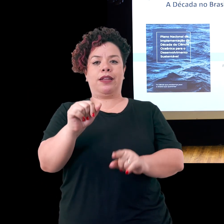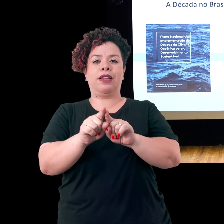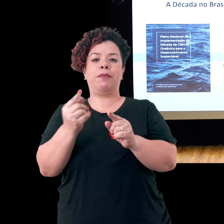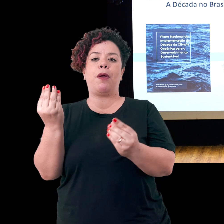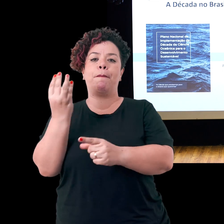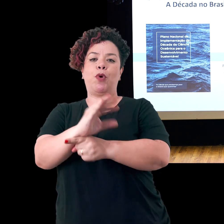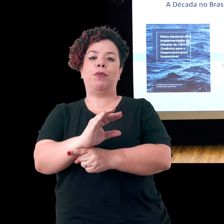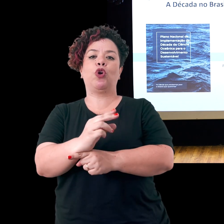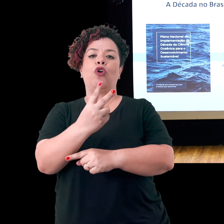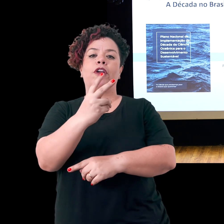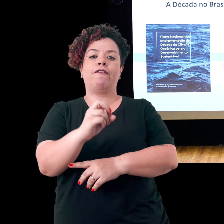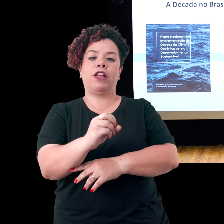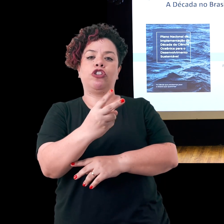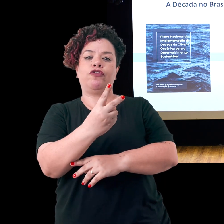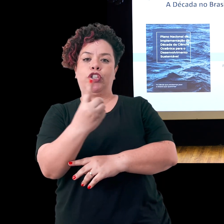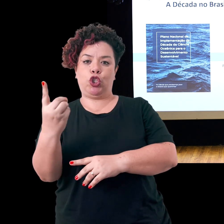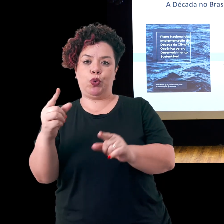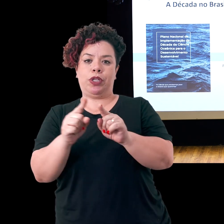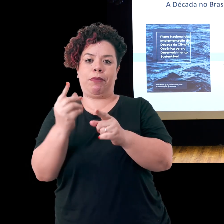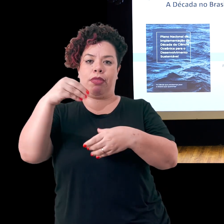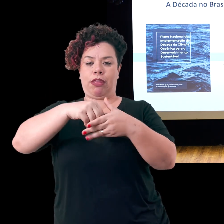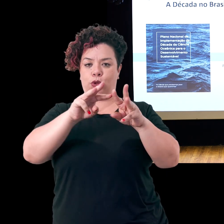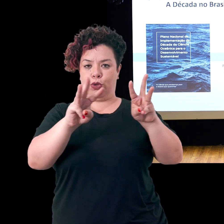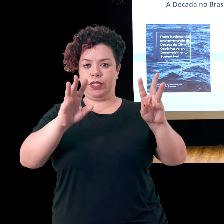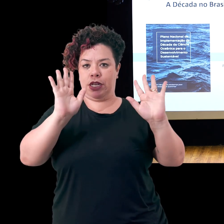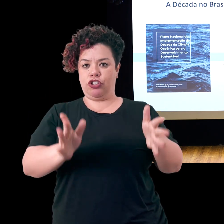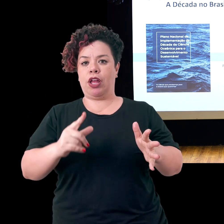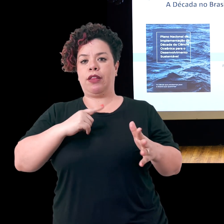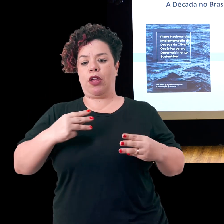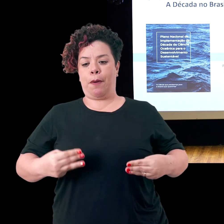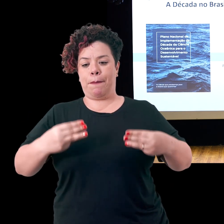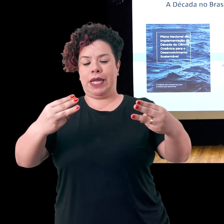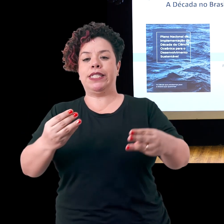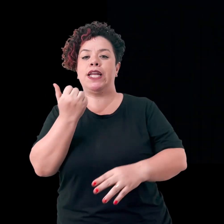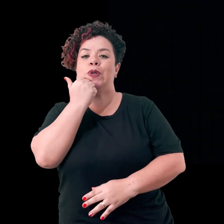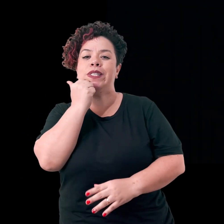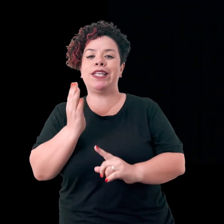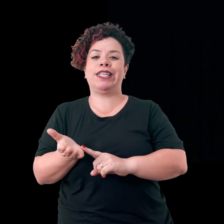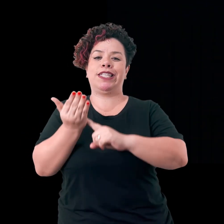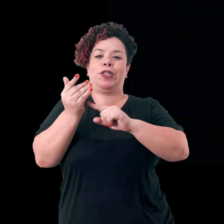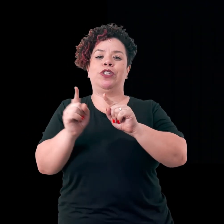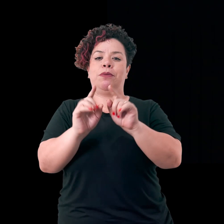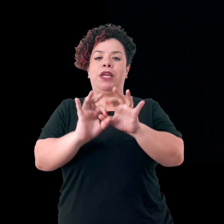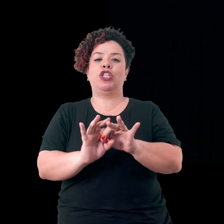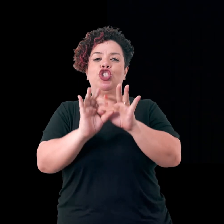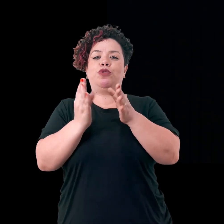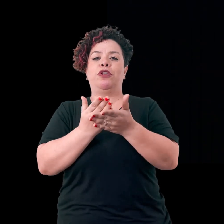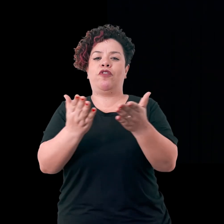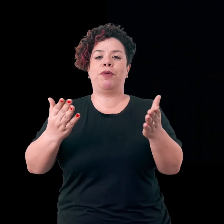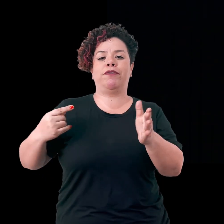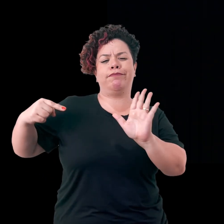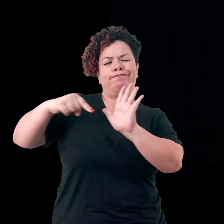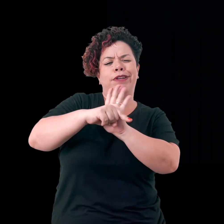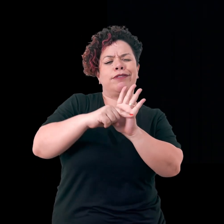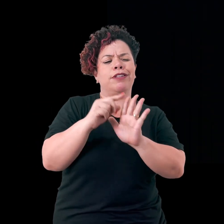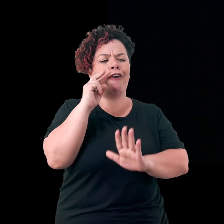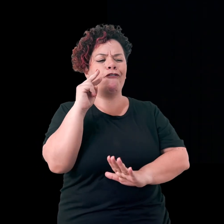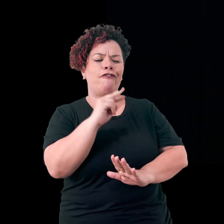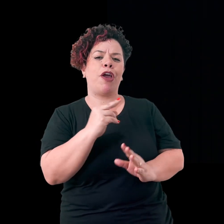no final de 2021. Tá? Isso está lá no site do Ministério da Ciência e Tecnologia e está à disposição para todo mundo